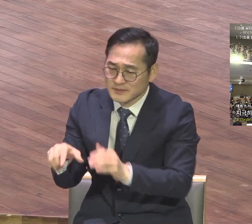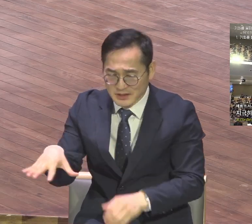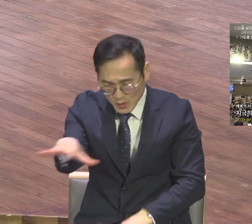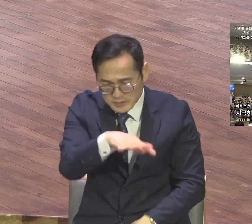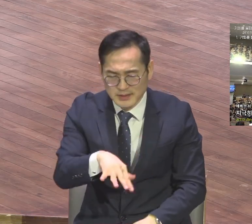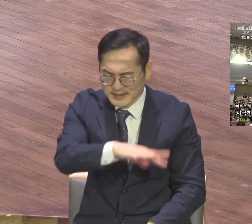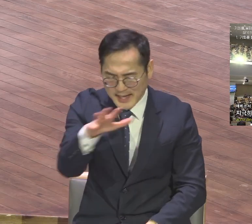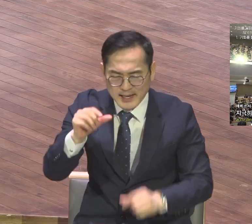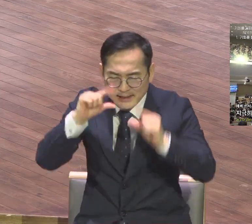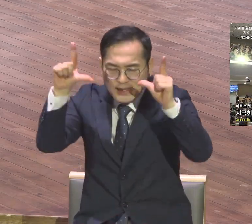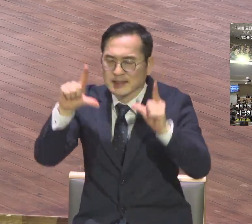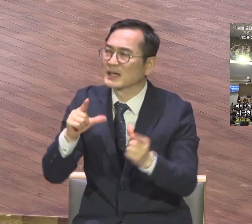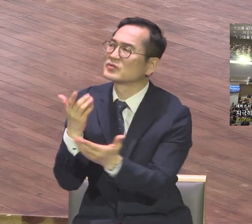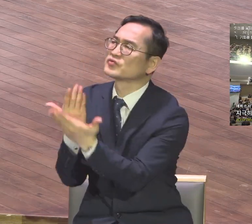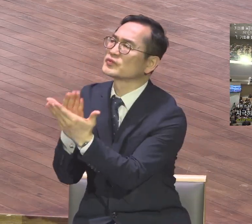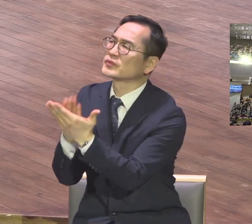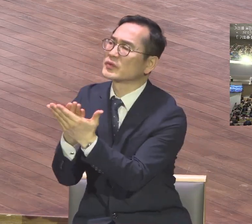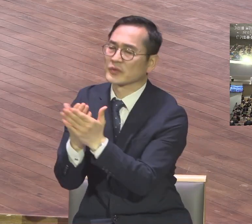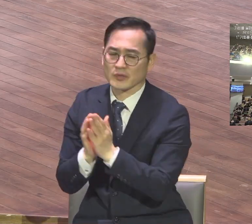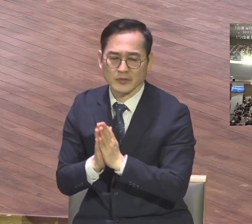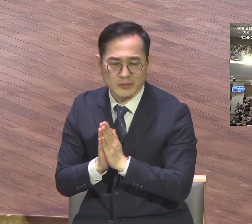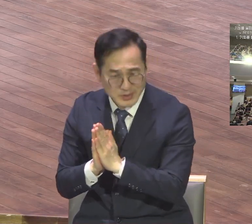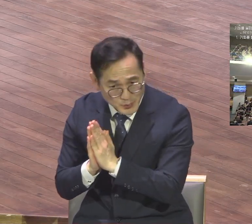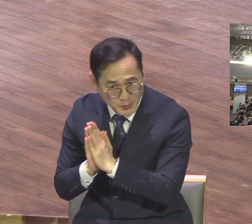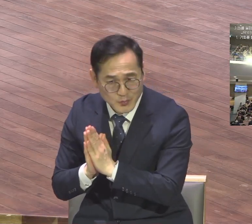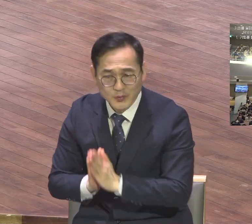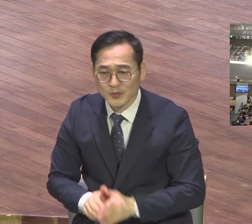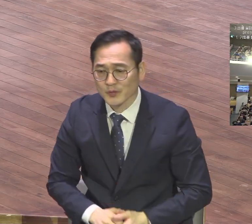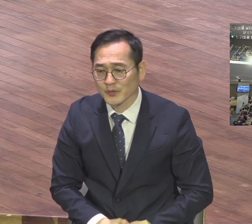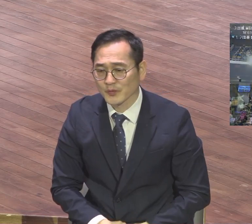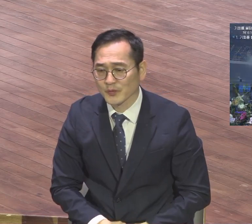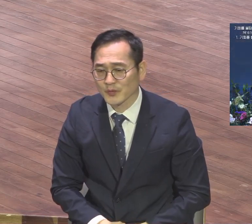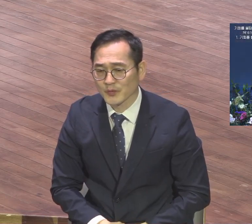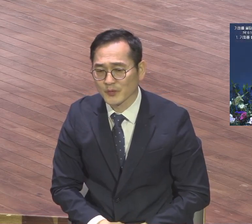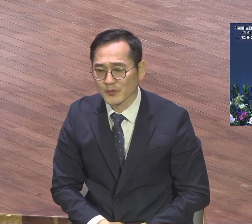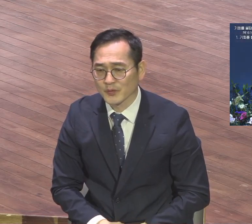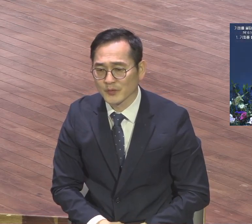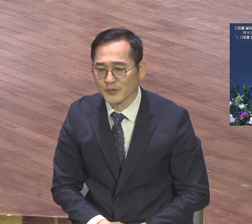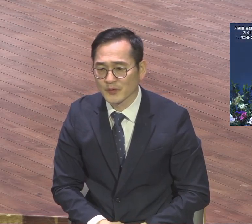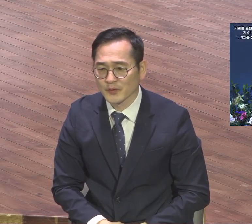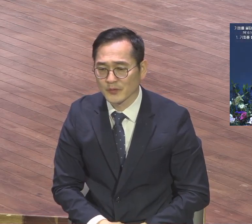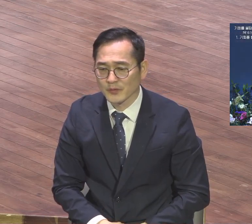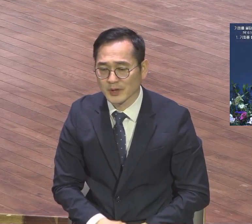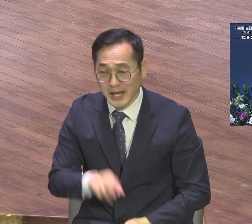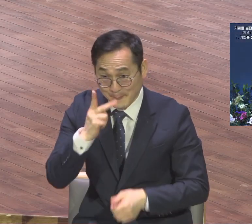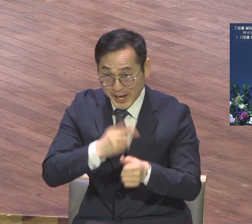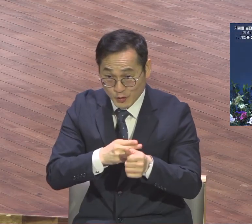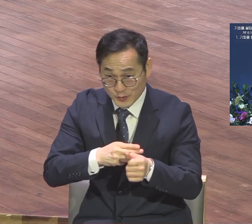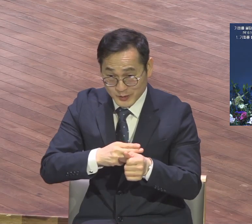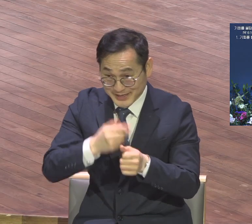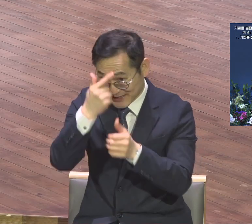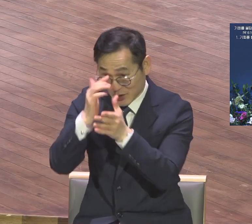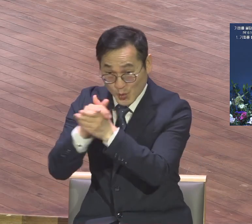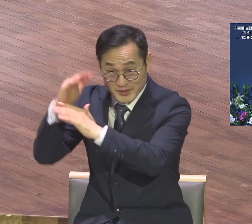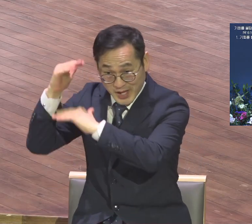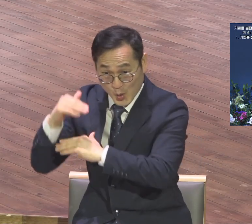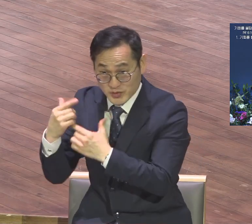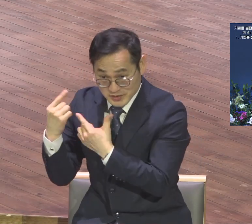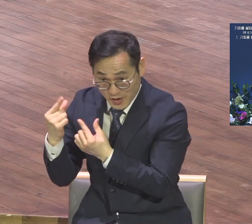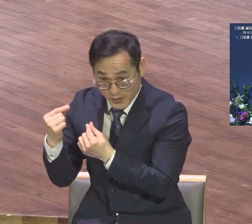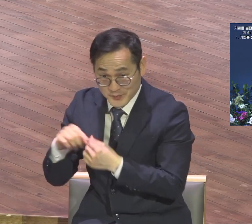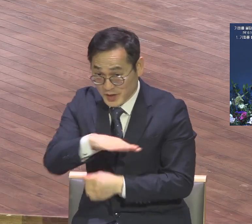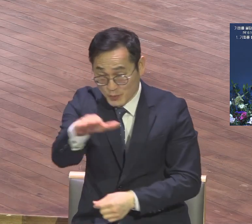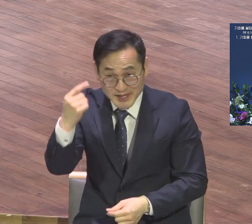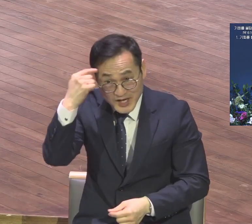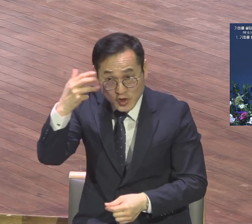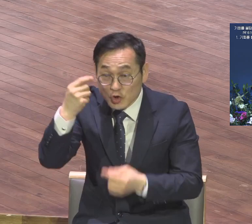알게 하시기를 구하노라. 이 기도 내용대로 예언교회 전 성도들은 영안이 열려서 지극히